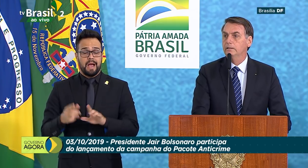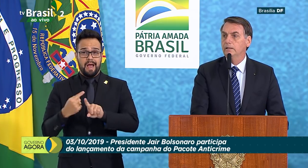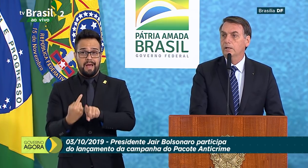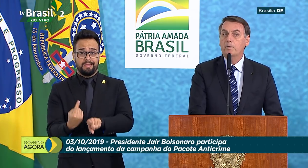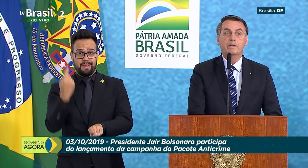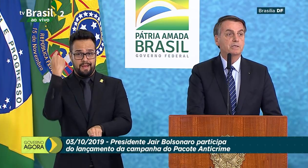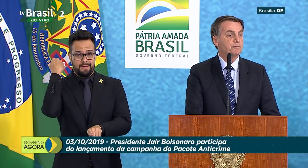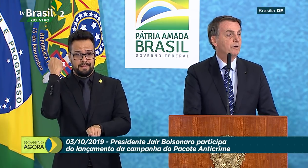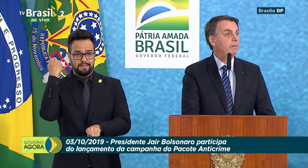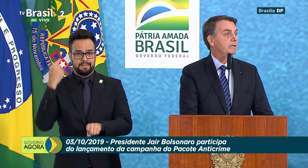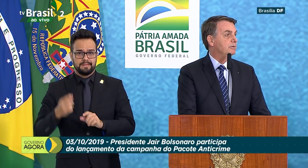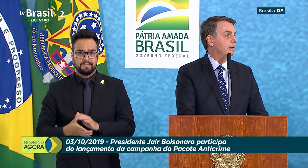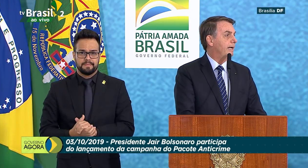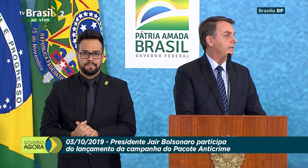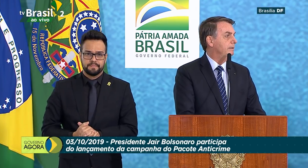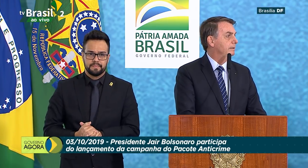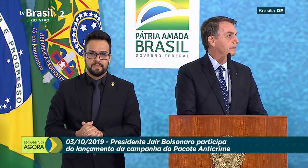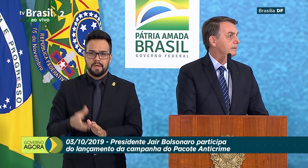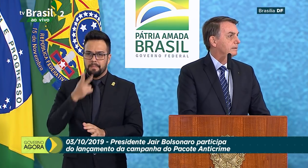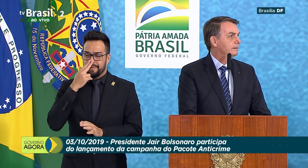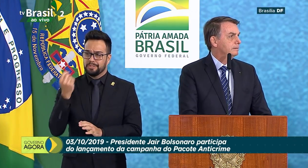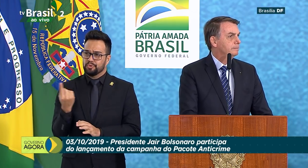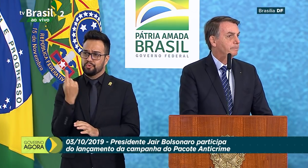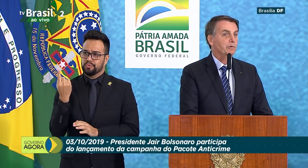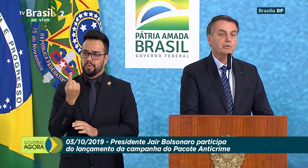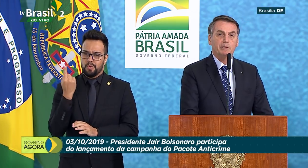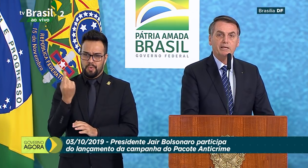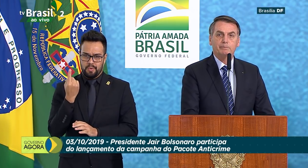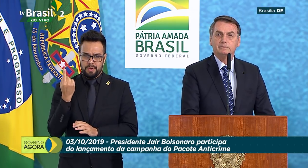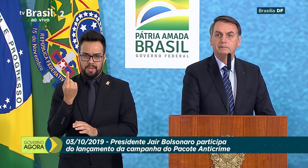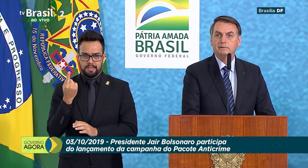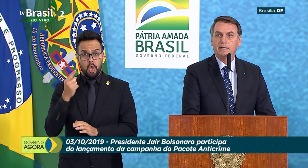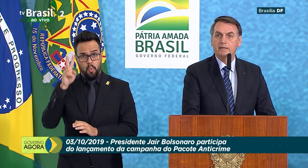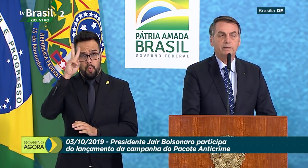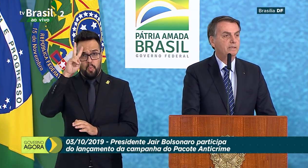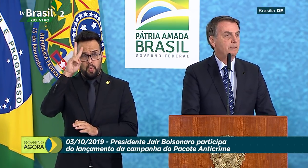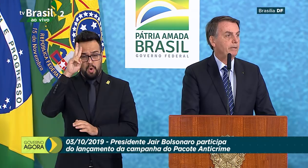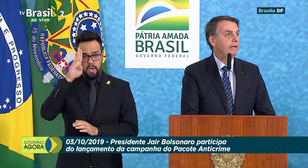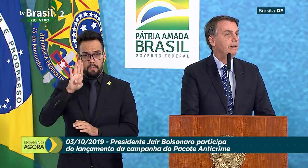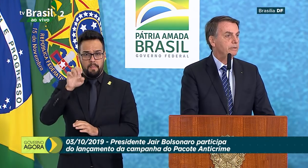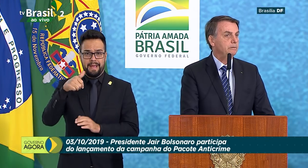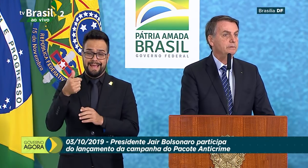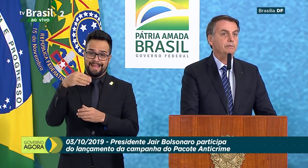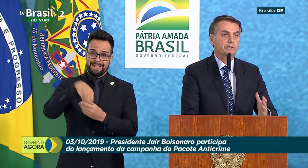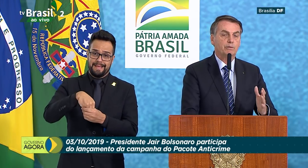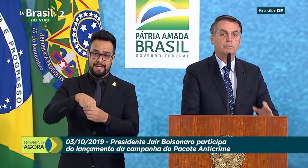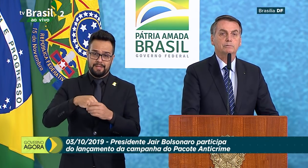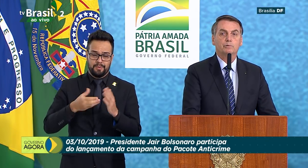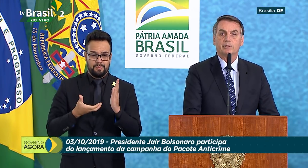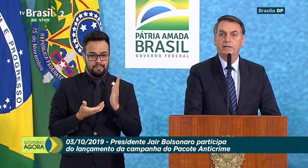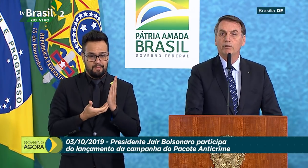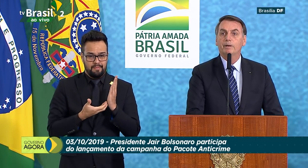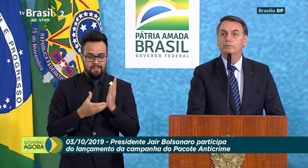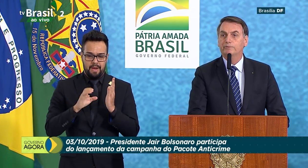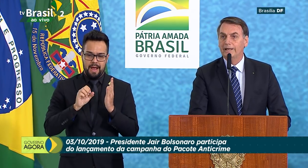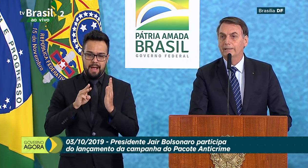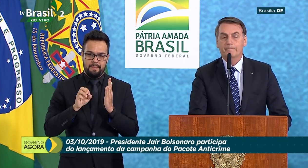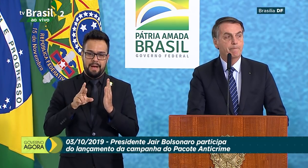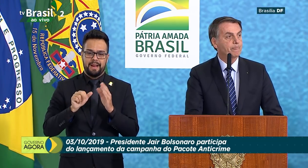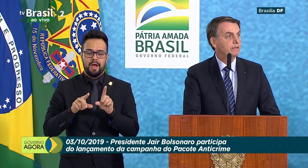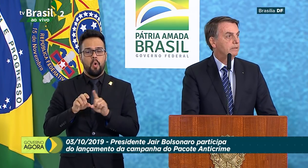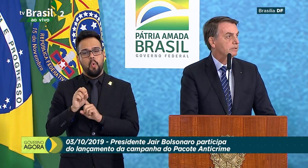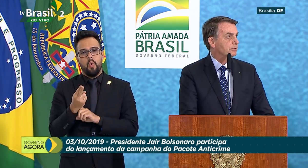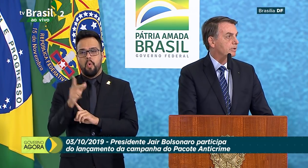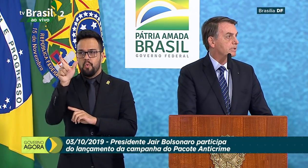atrás, quase que de forma isolada, pelo que eu me lembro, lá dentro da Câmara, era eu e o então coronel Alberto